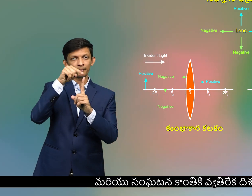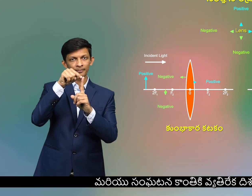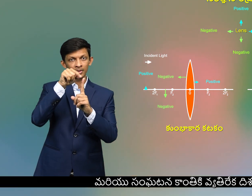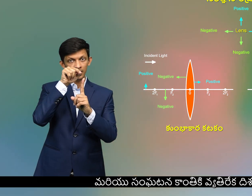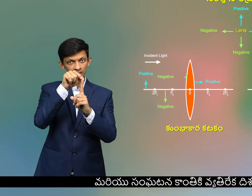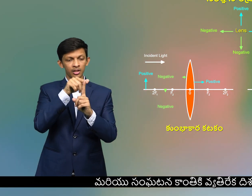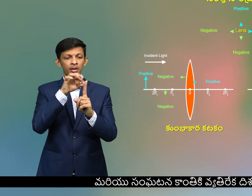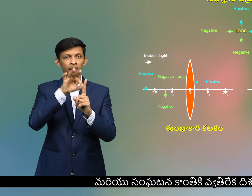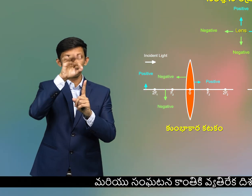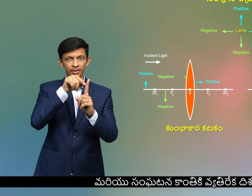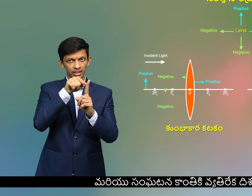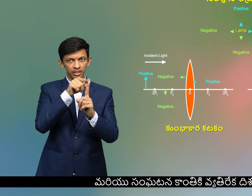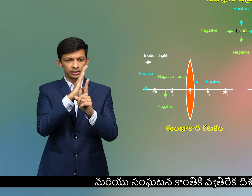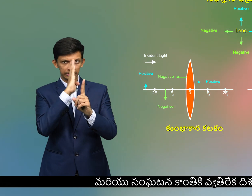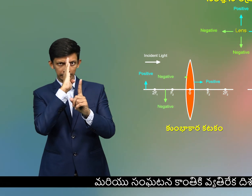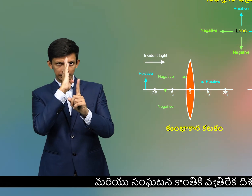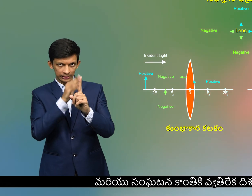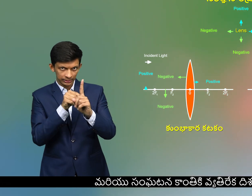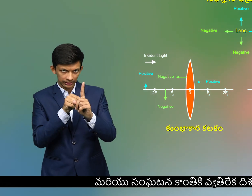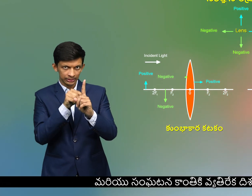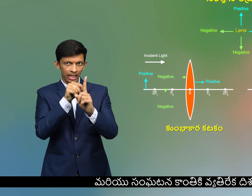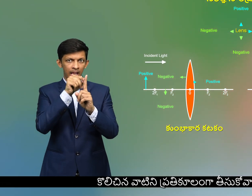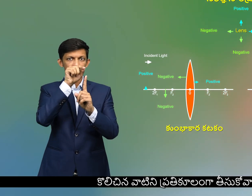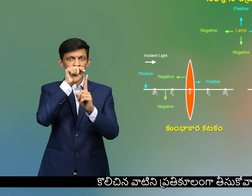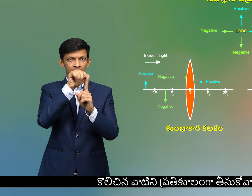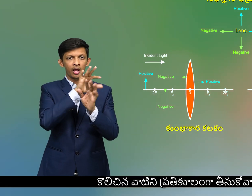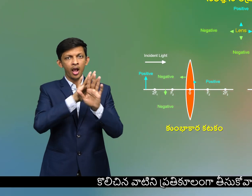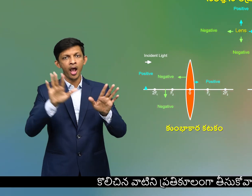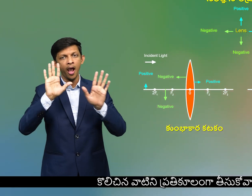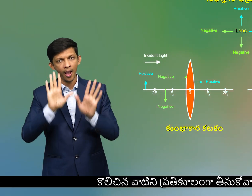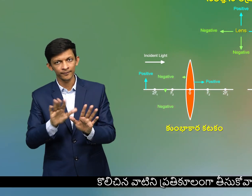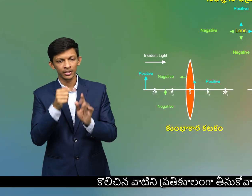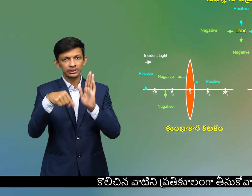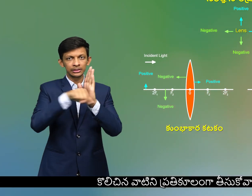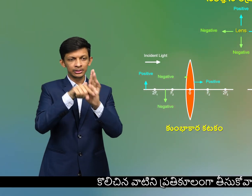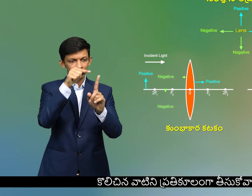మరియు సంఘటన కాంతికి వ్యతిరేక దిశలో కొలిచిన వాటిని ప్రతికూలంగా తీసుకోవాలి.